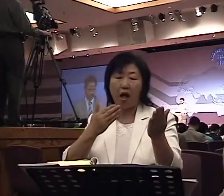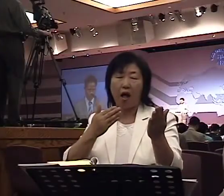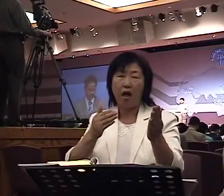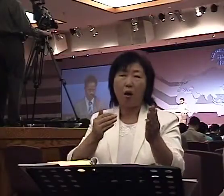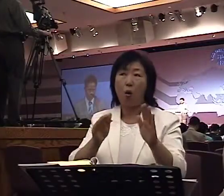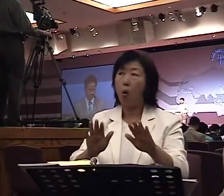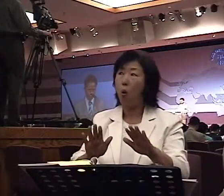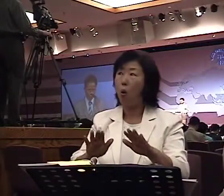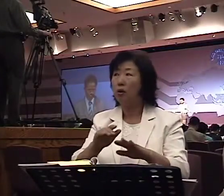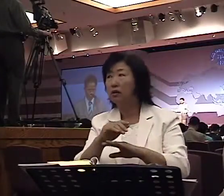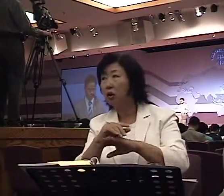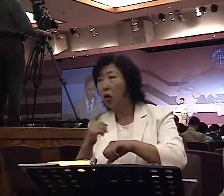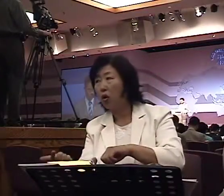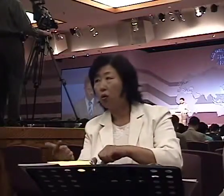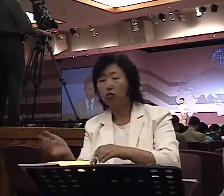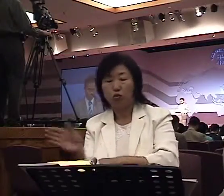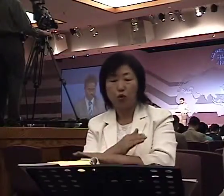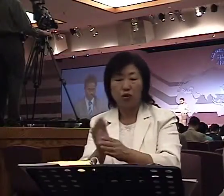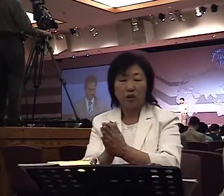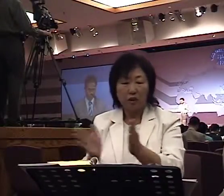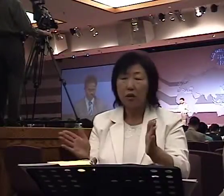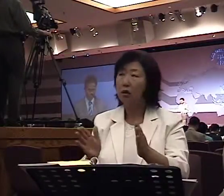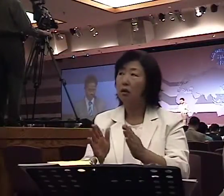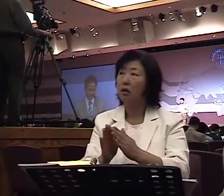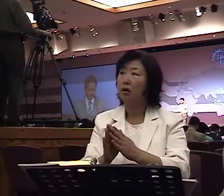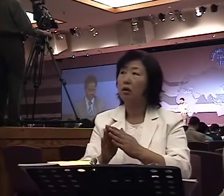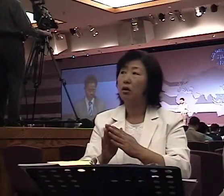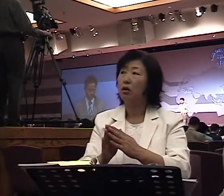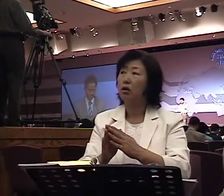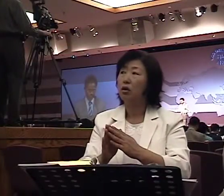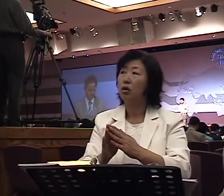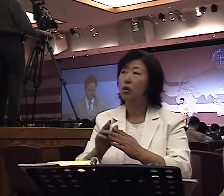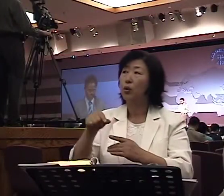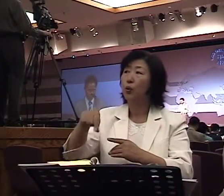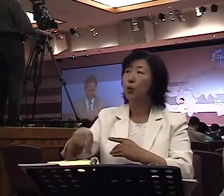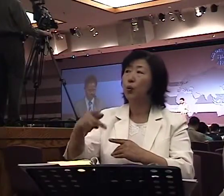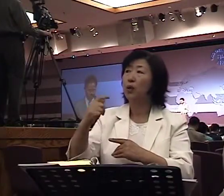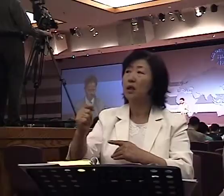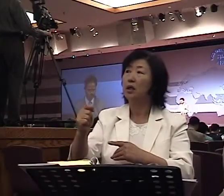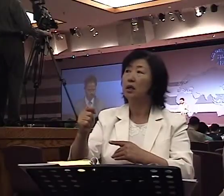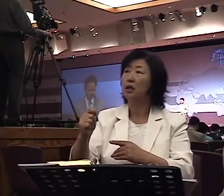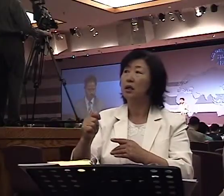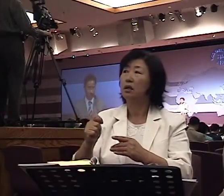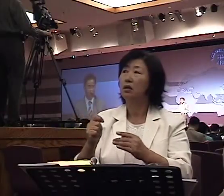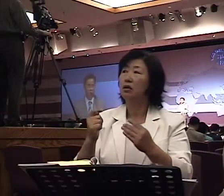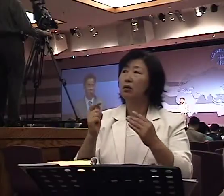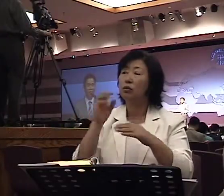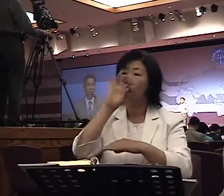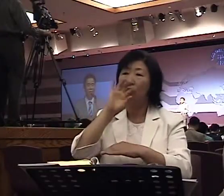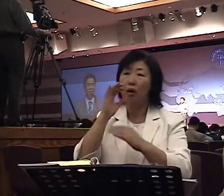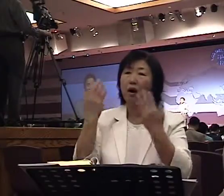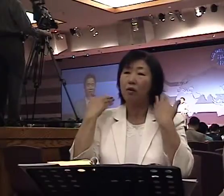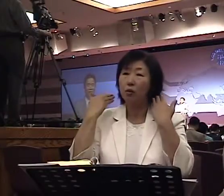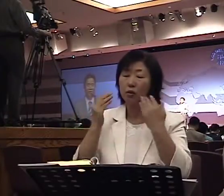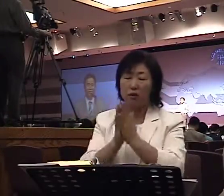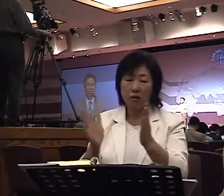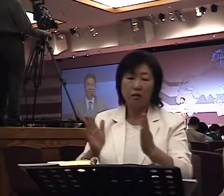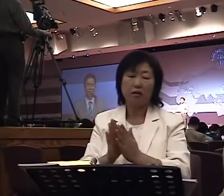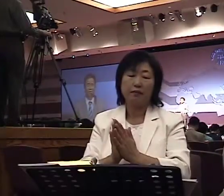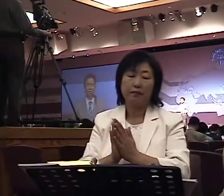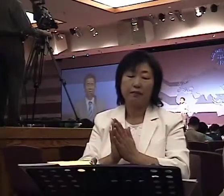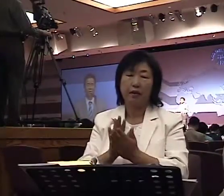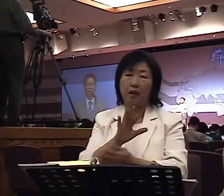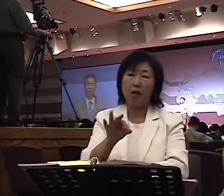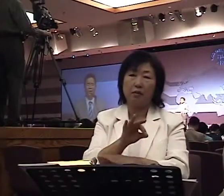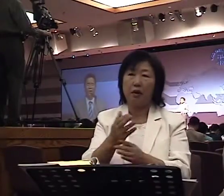시작됩니다. 그리고 큐티 훈련학교가 6월 16일 토요일부터 개강됩니다. 그리고 헌금하실 때 여러분 안내